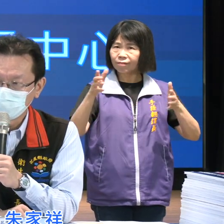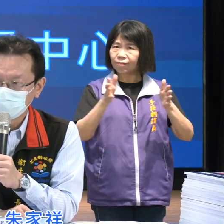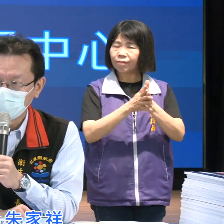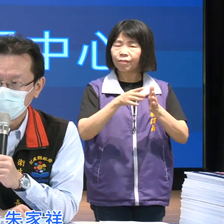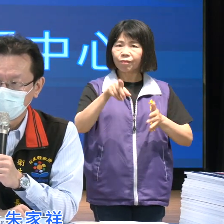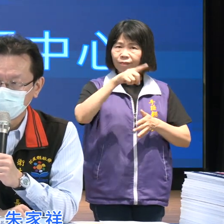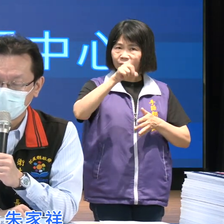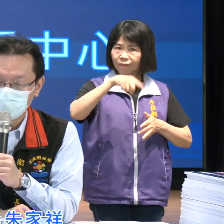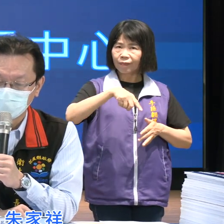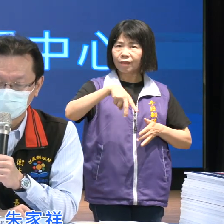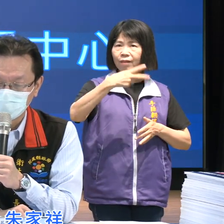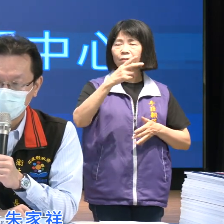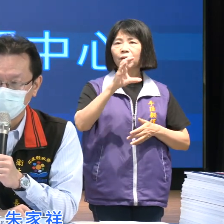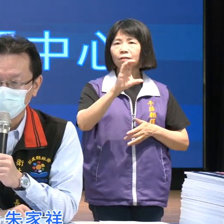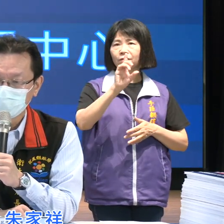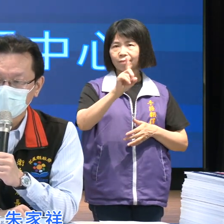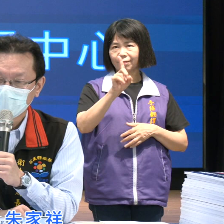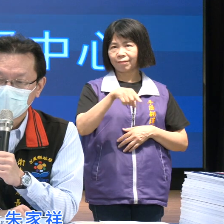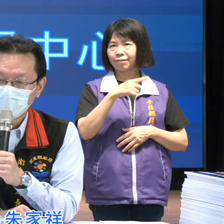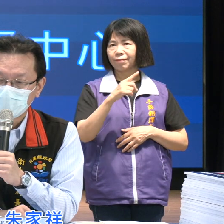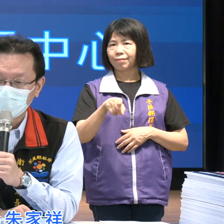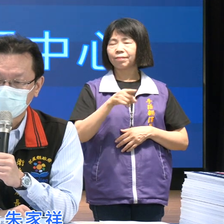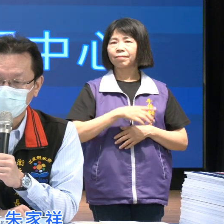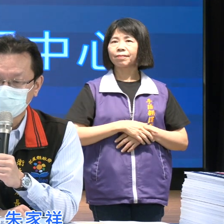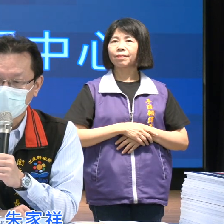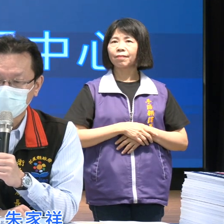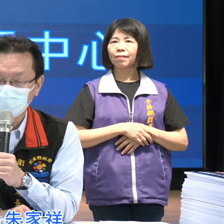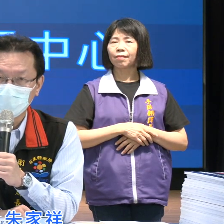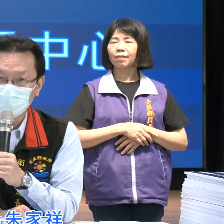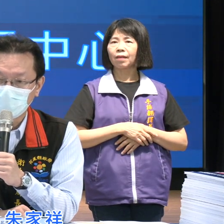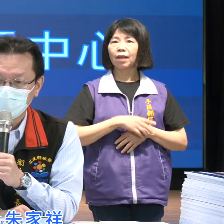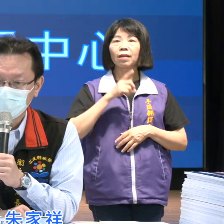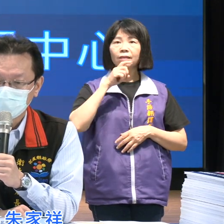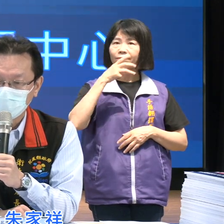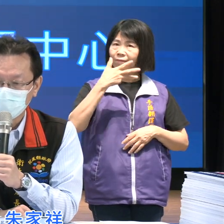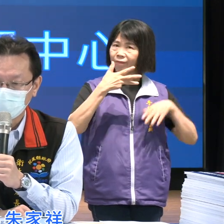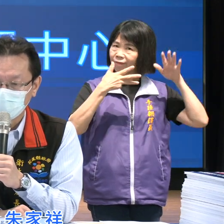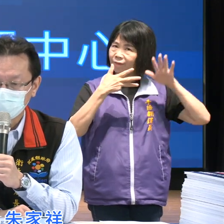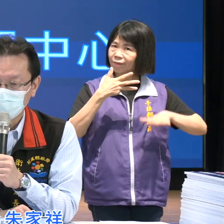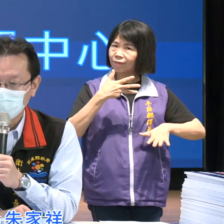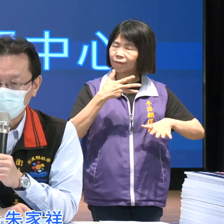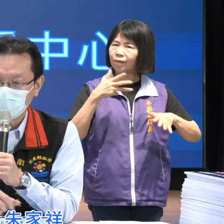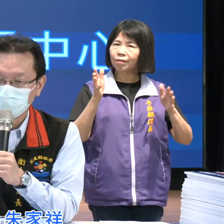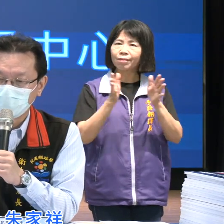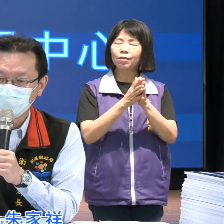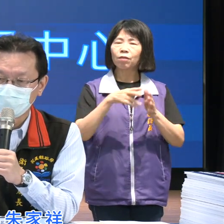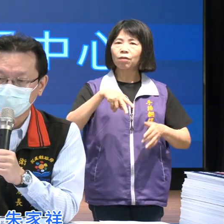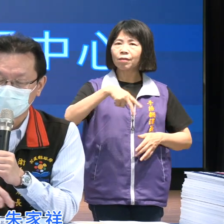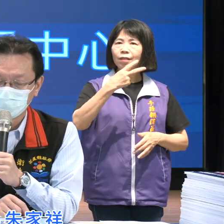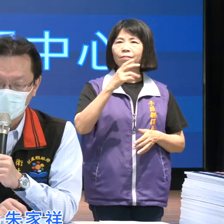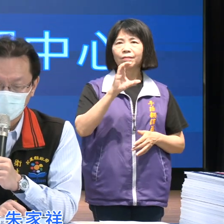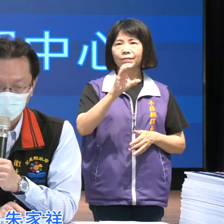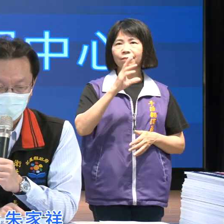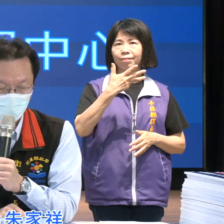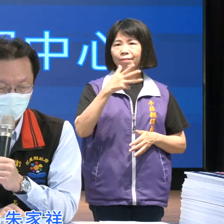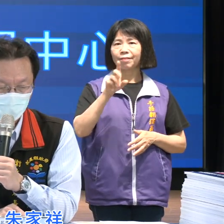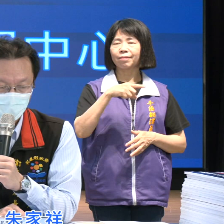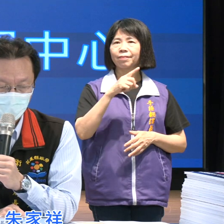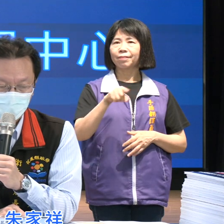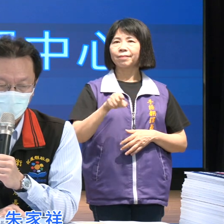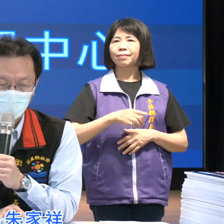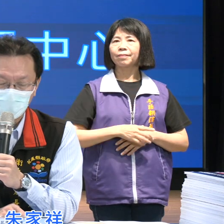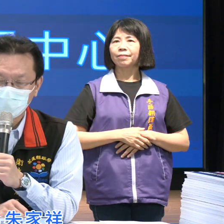是1291人。那18岁以下加起来就是298人